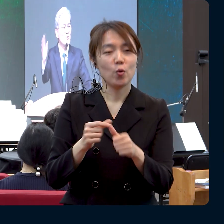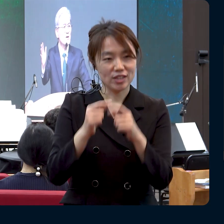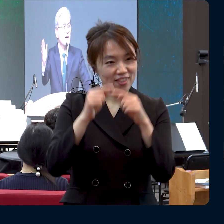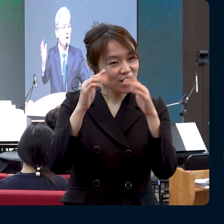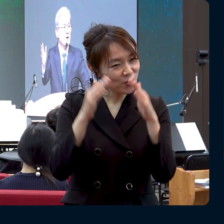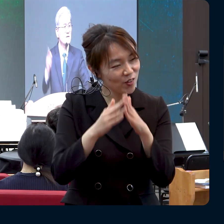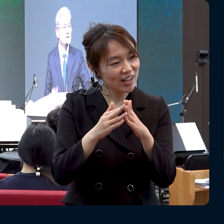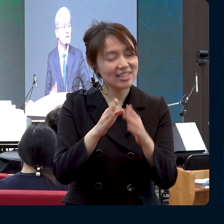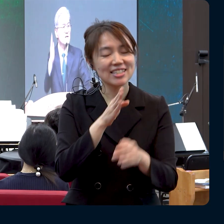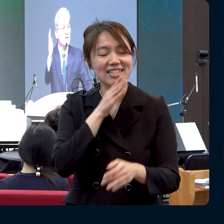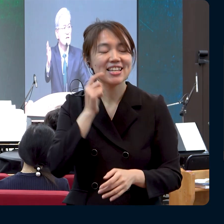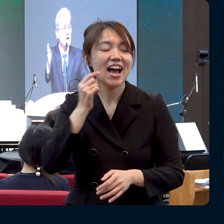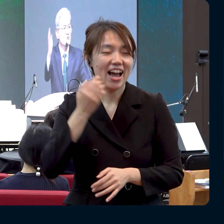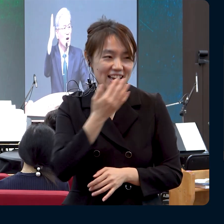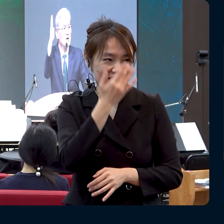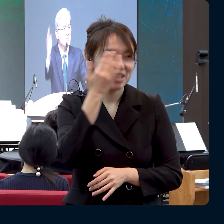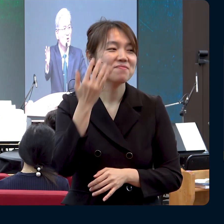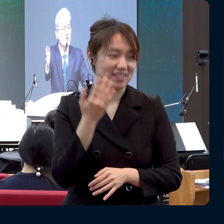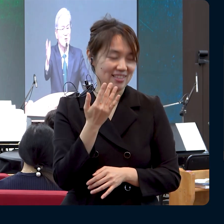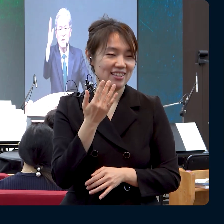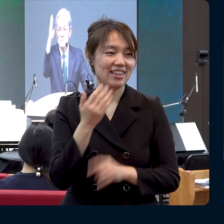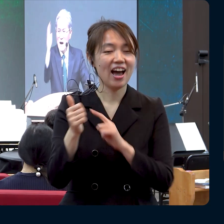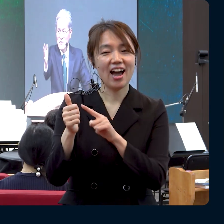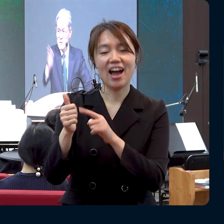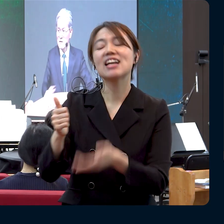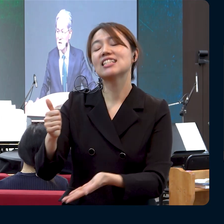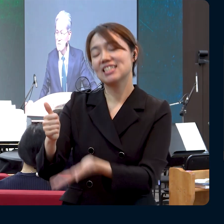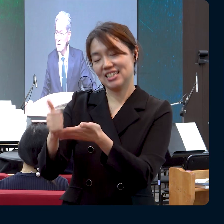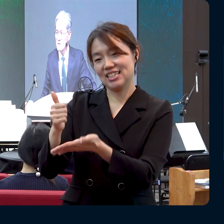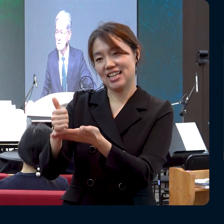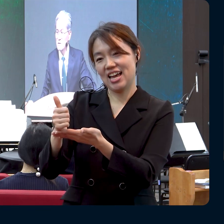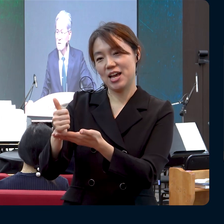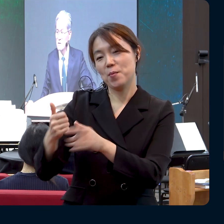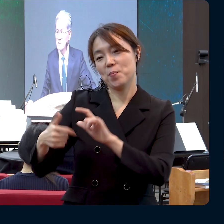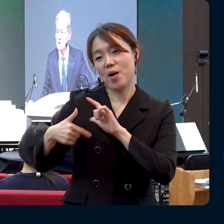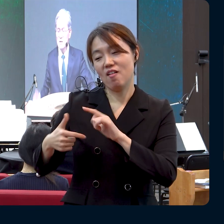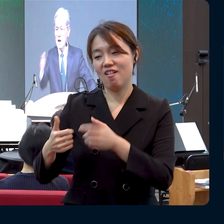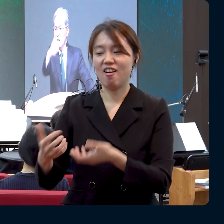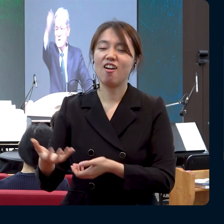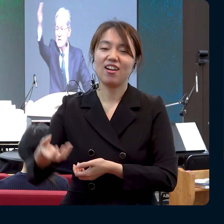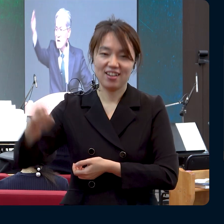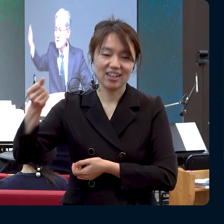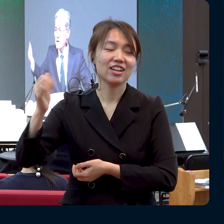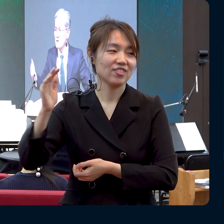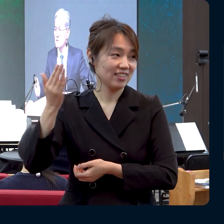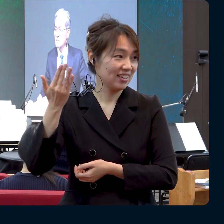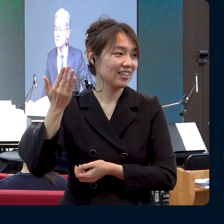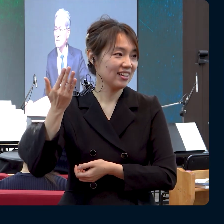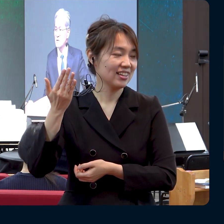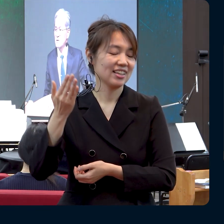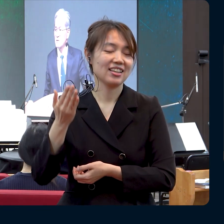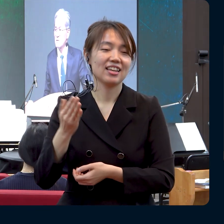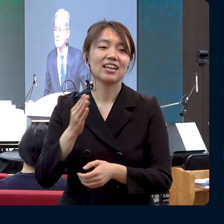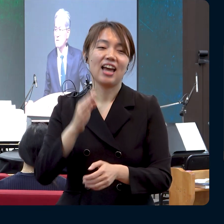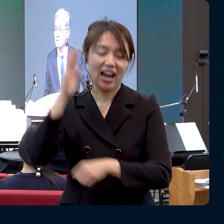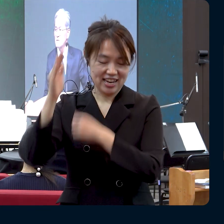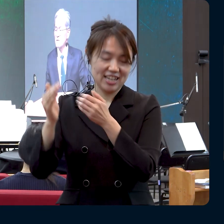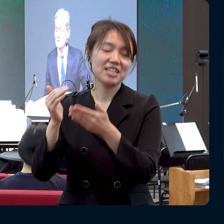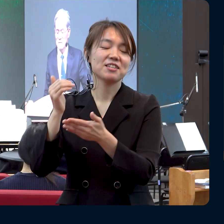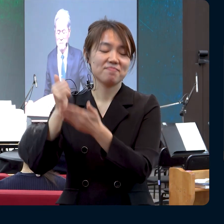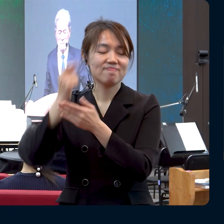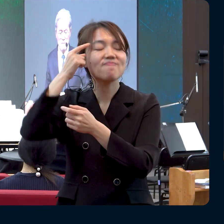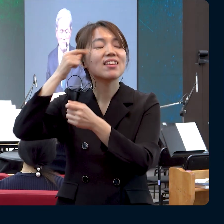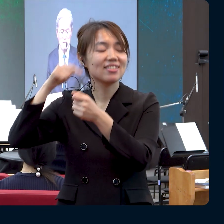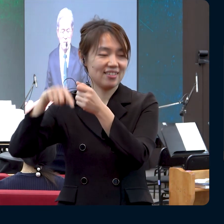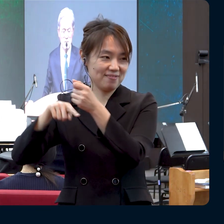아름다운 교회다라고 하는 칭찬과 명성을 반드시 받는다, 그 말이에요. 이게 하나님의 이야기예요.